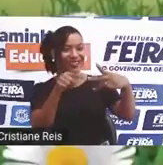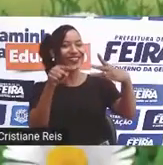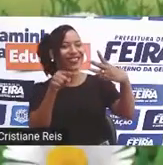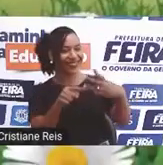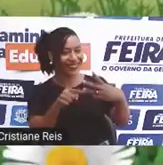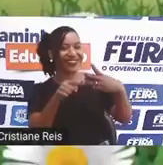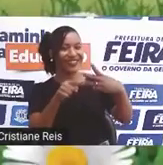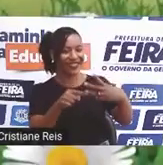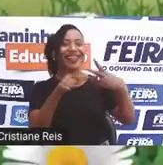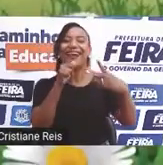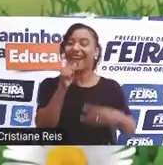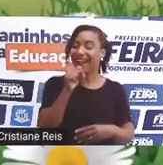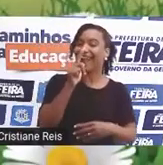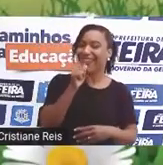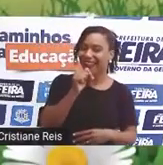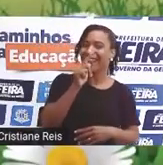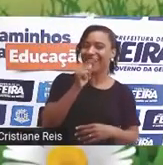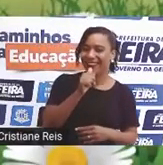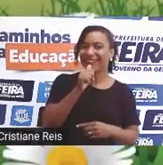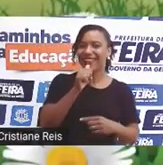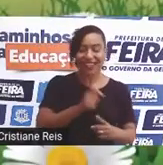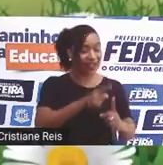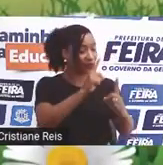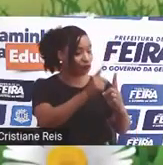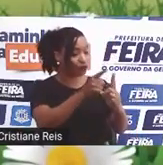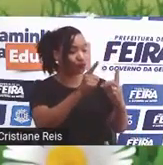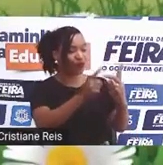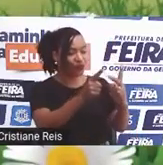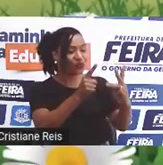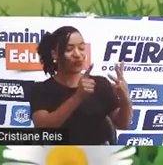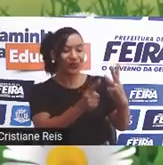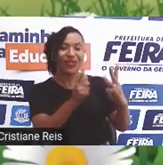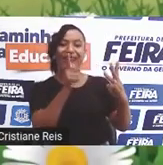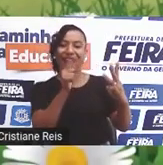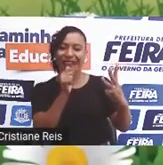Três estados em que a água vai ficar.